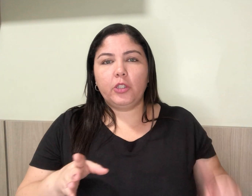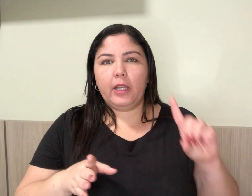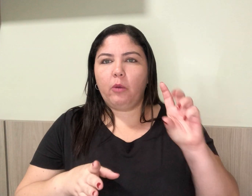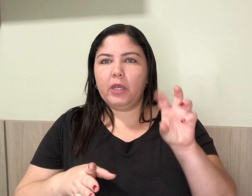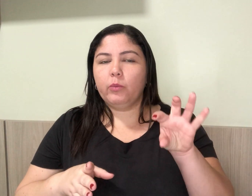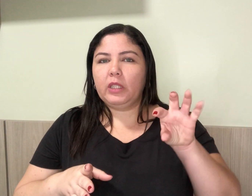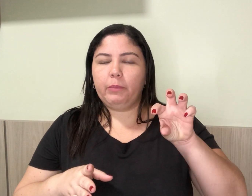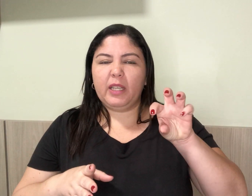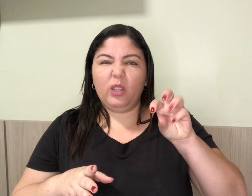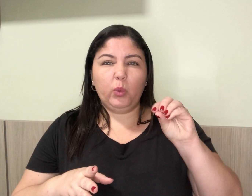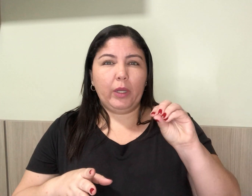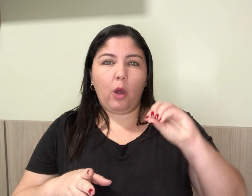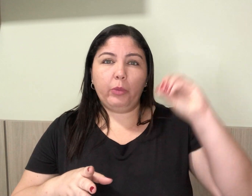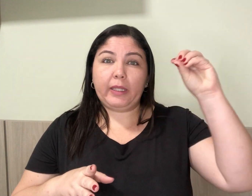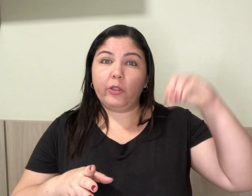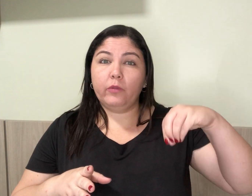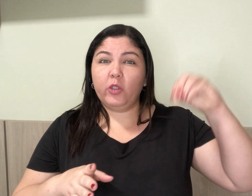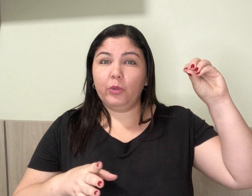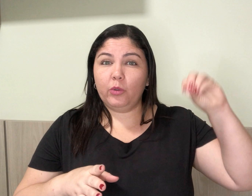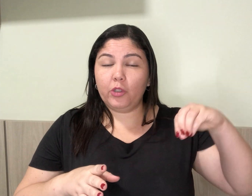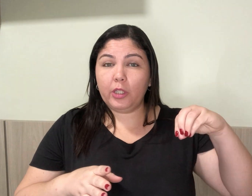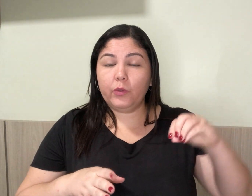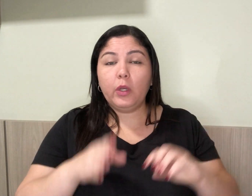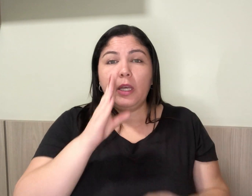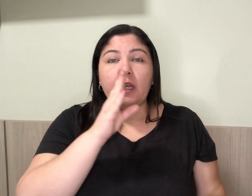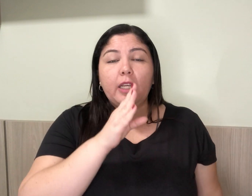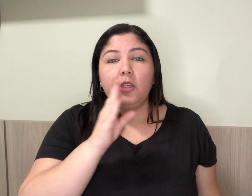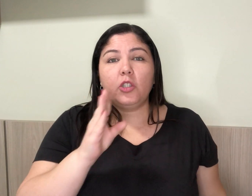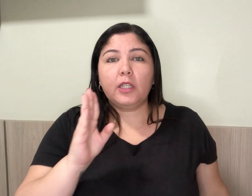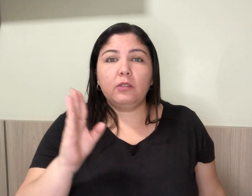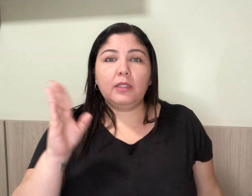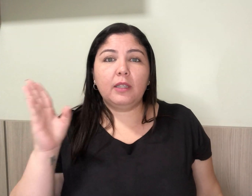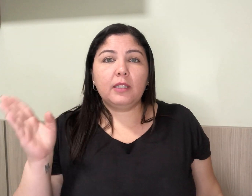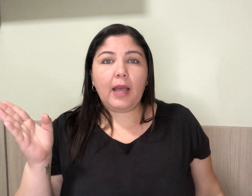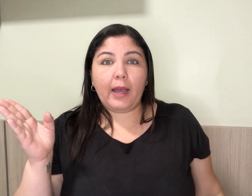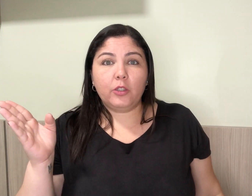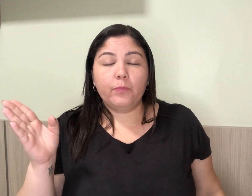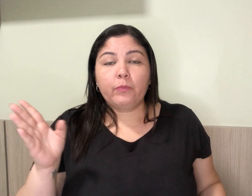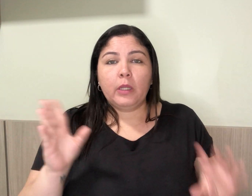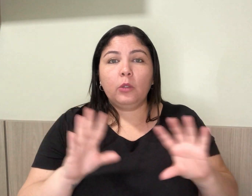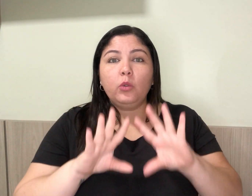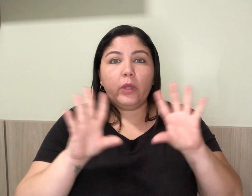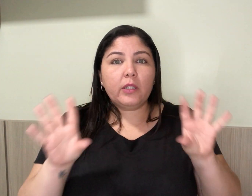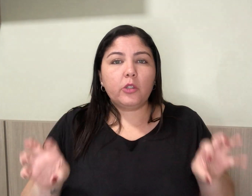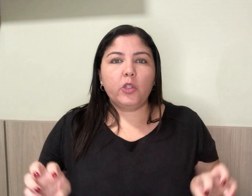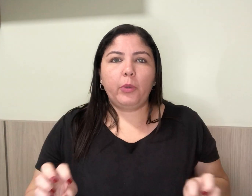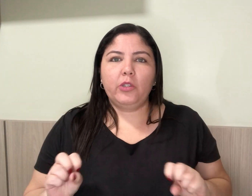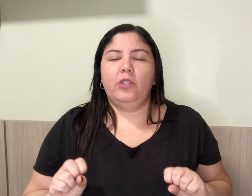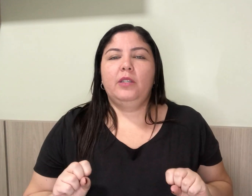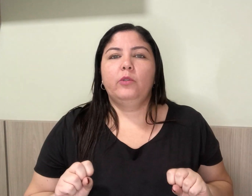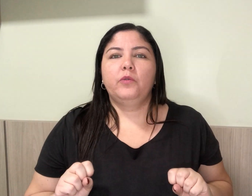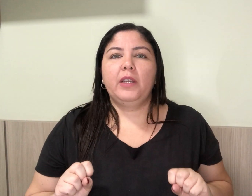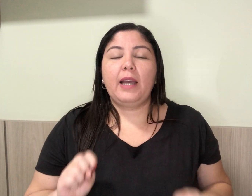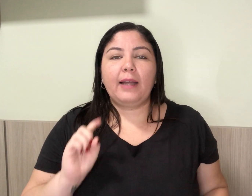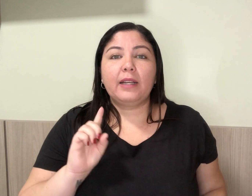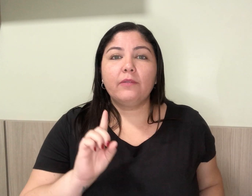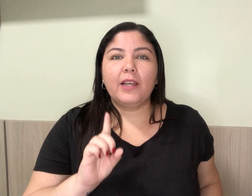tem, ao mesmo tempo, a questão do grau aumentativo e diminutivo e indicando a intensidade. Tudo isso a gente pode desenvolver através